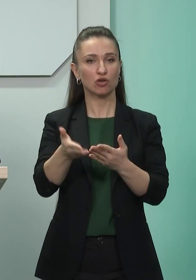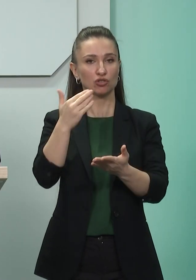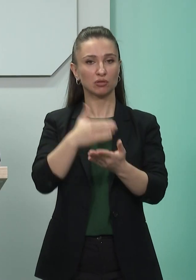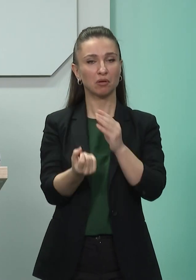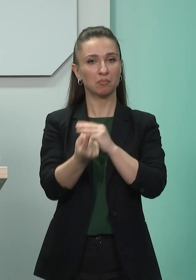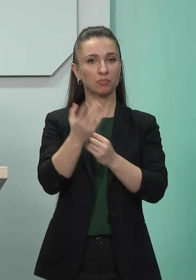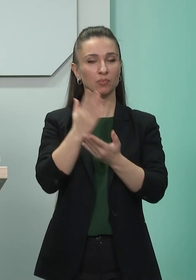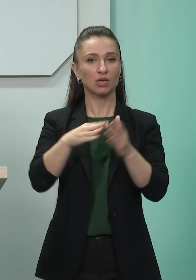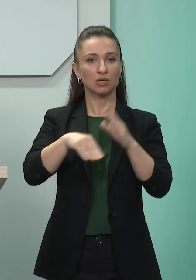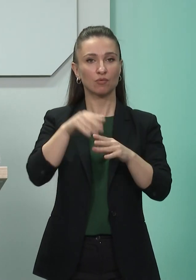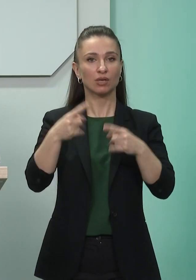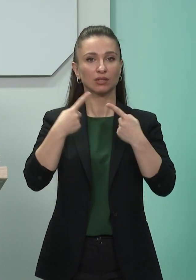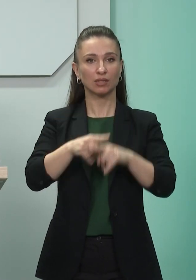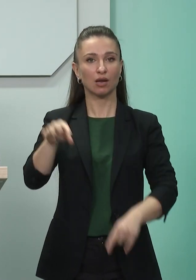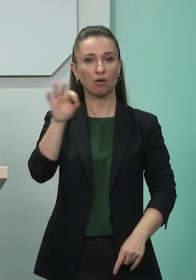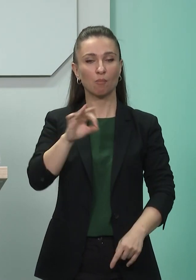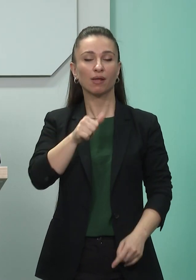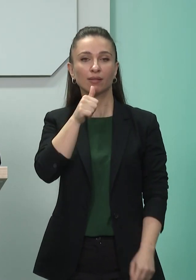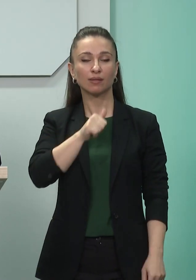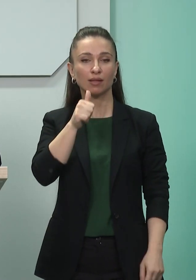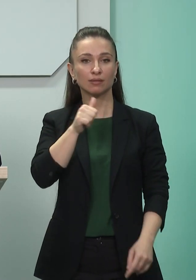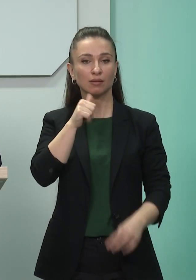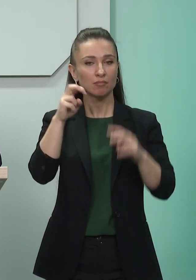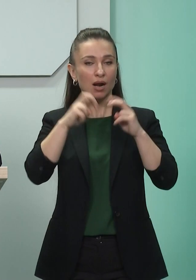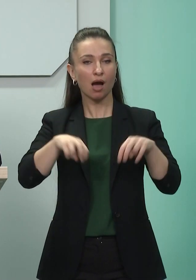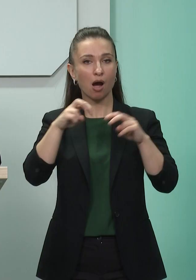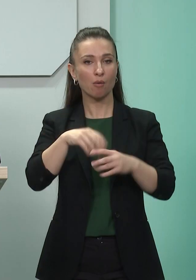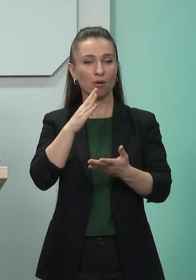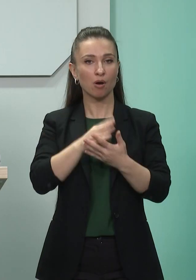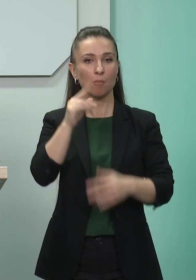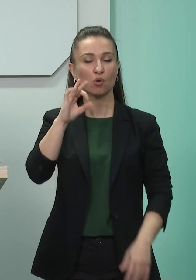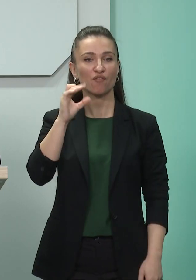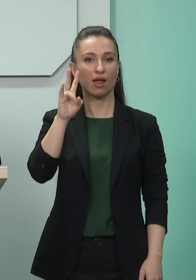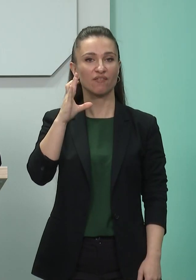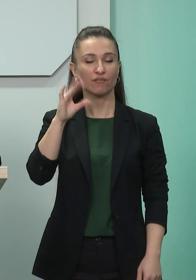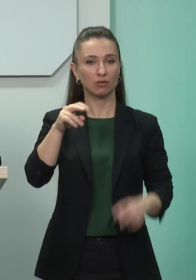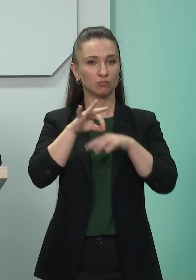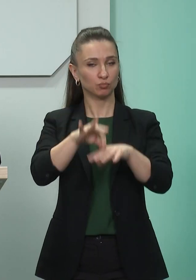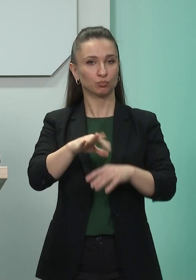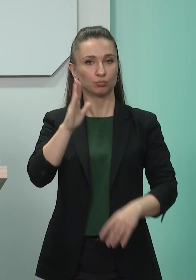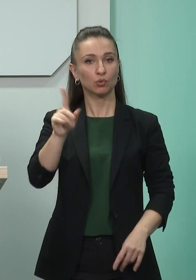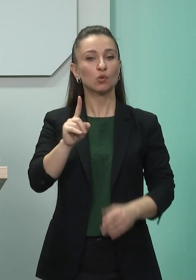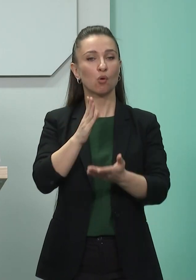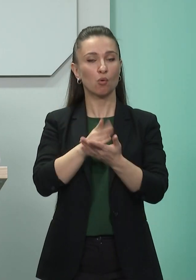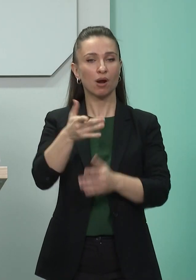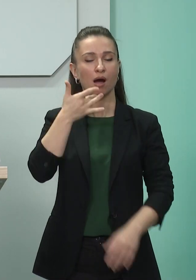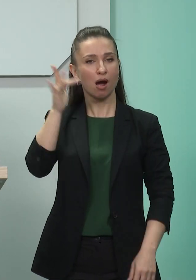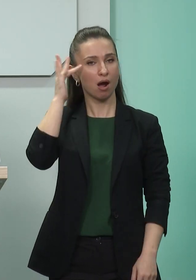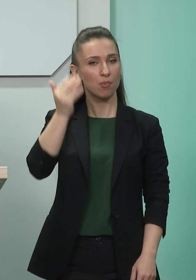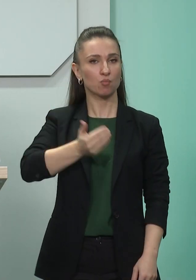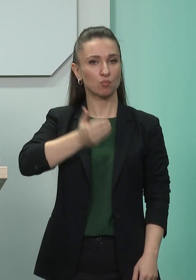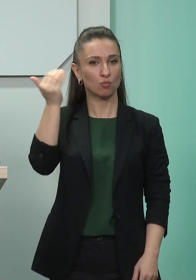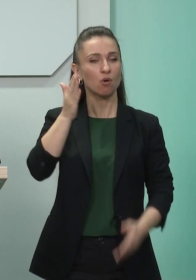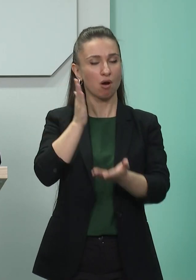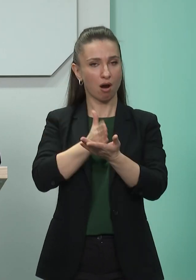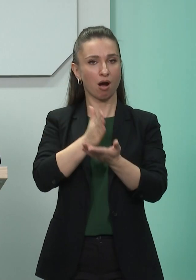გამოვლენილი საარჩევნო ტექნოლოგიების ტესტირების ლაბორატორია ProVNV ჩაატარებს, რომელსაც ამერიკის შეერთებულ